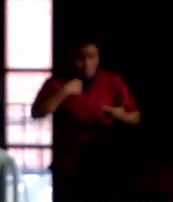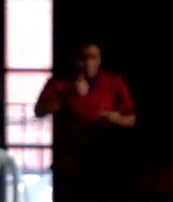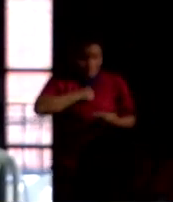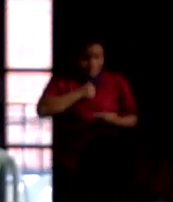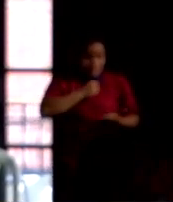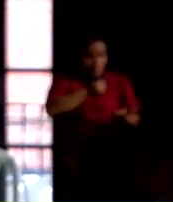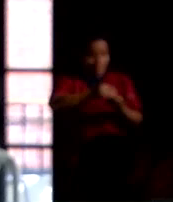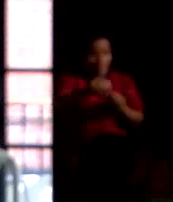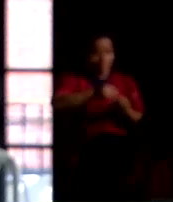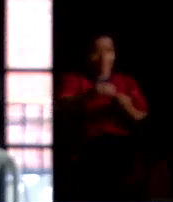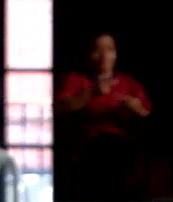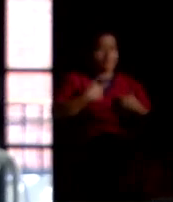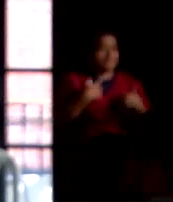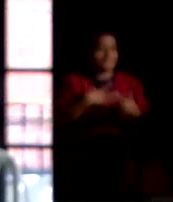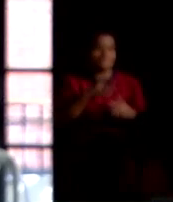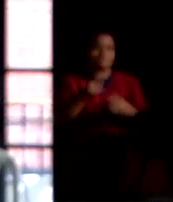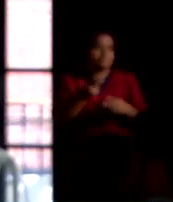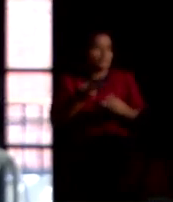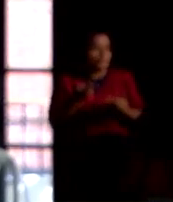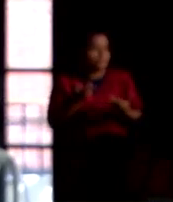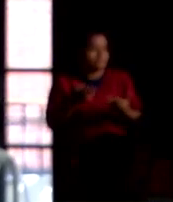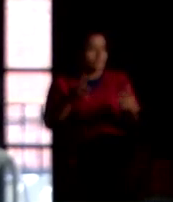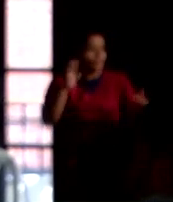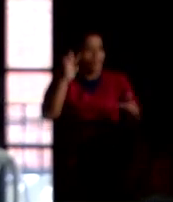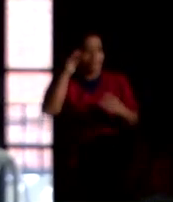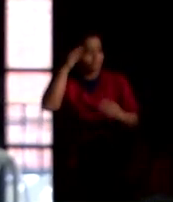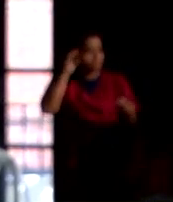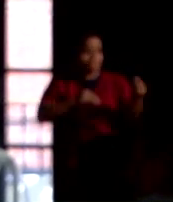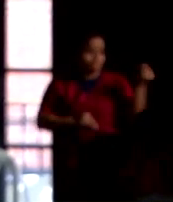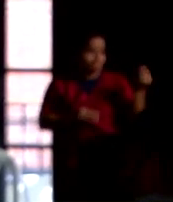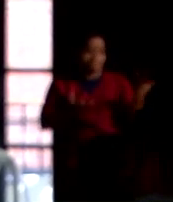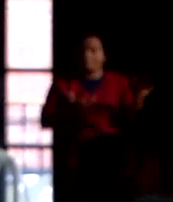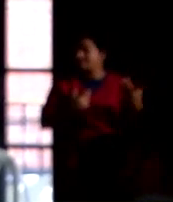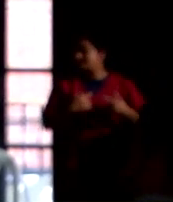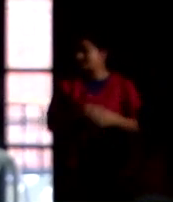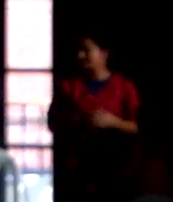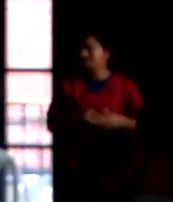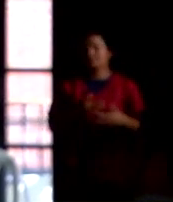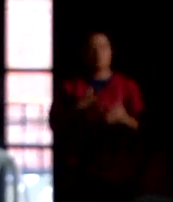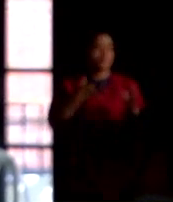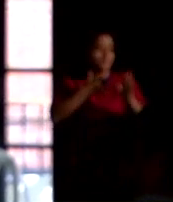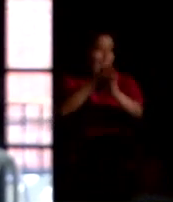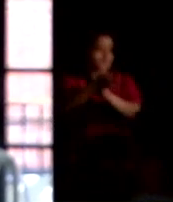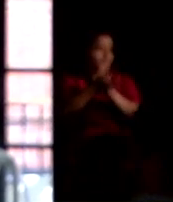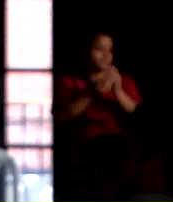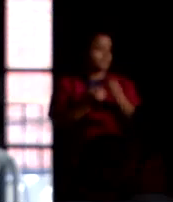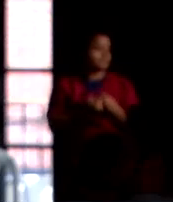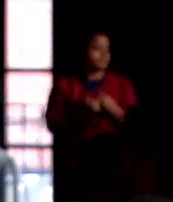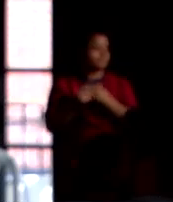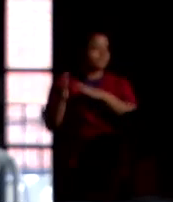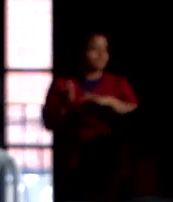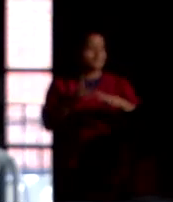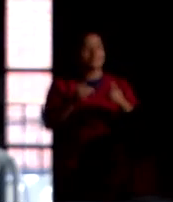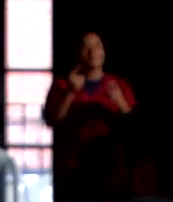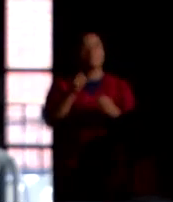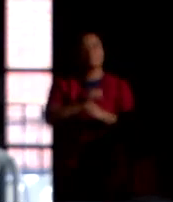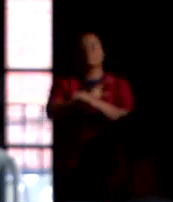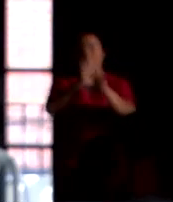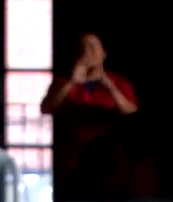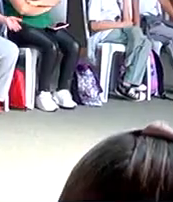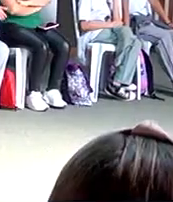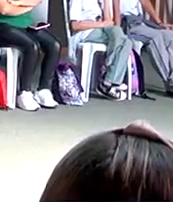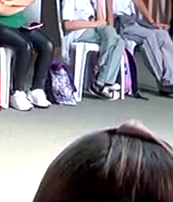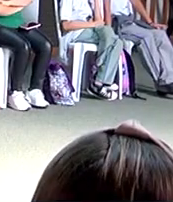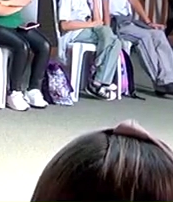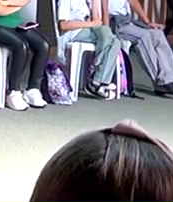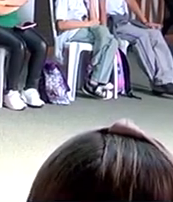brindar el servicio. Eso a su vez conlleva a que nuestros hijos pues no cuenten con los servicios de interpretación o de modelo lingüístico en la